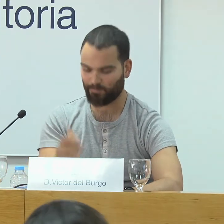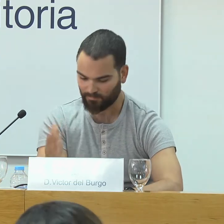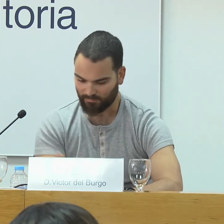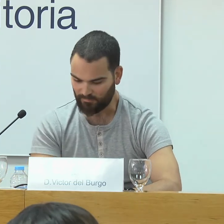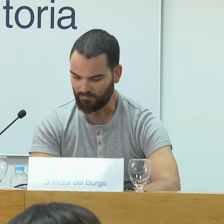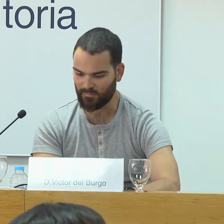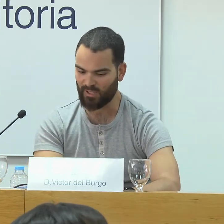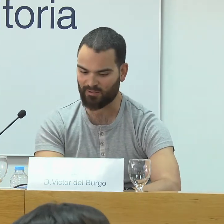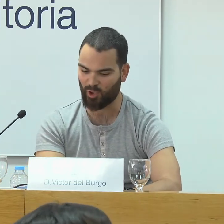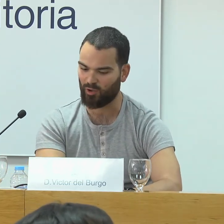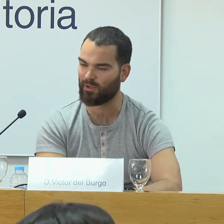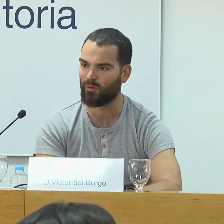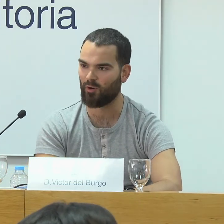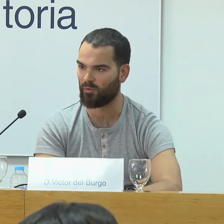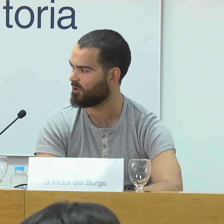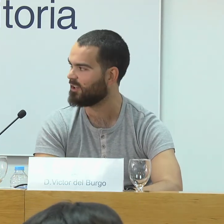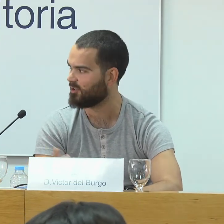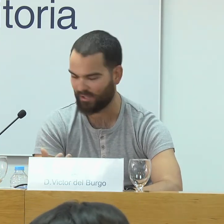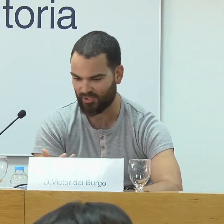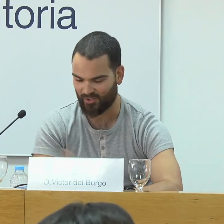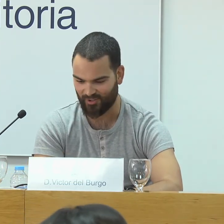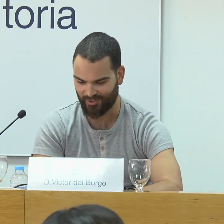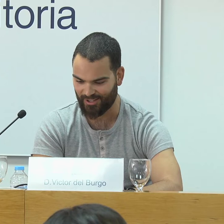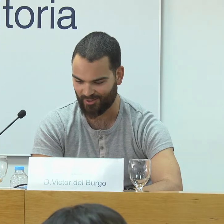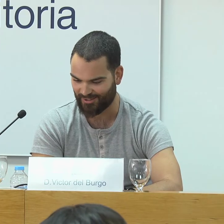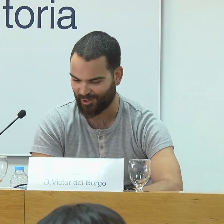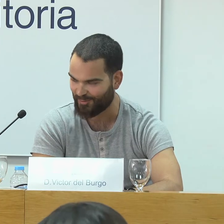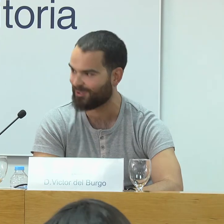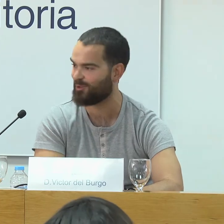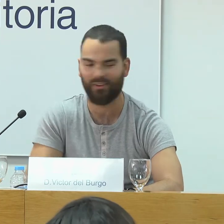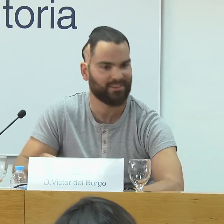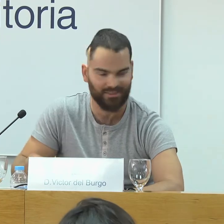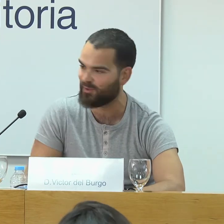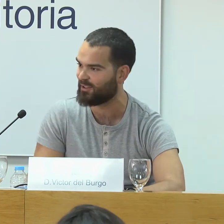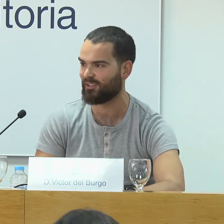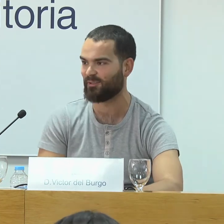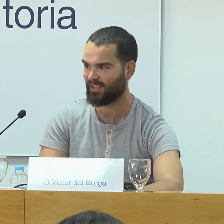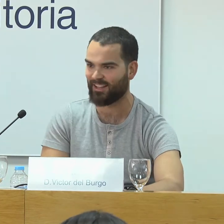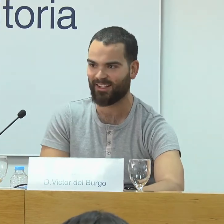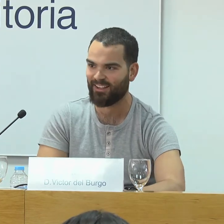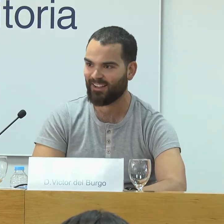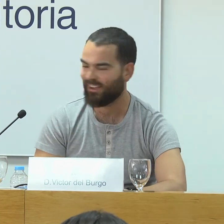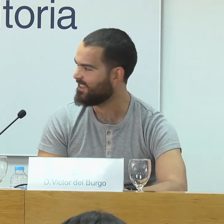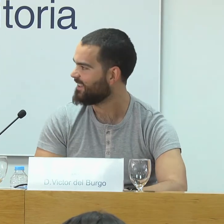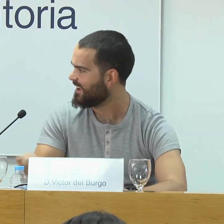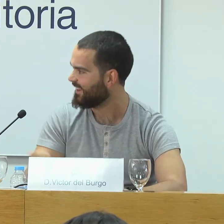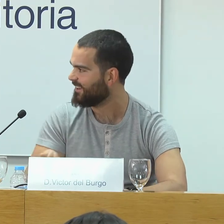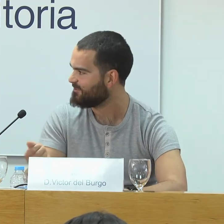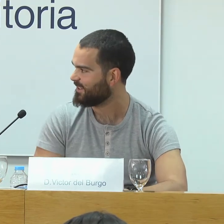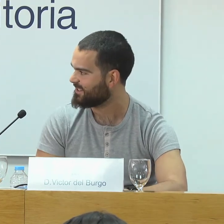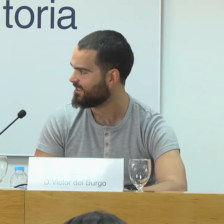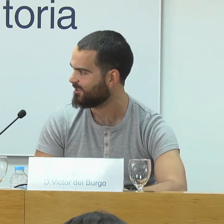principio, te lo ves como pues, lo que ha dicho antes Rubén, como, joder, este profesor me quiere andar